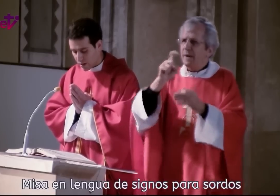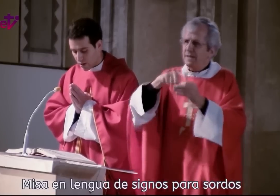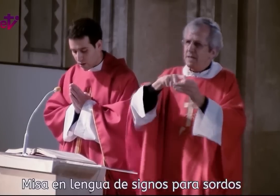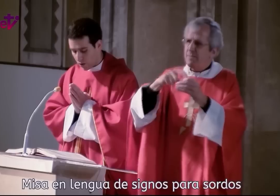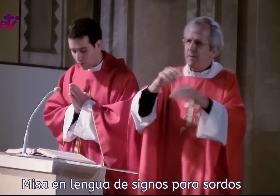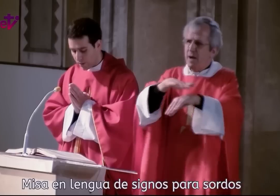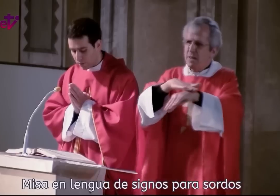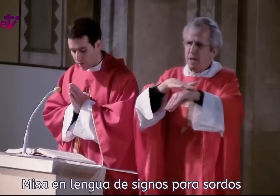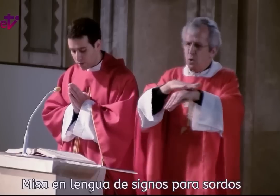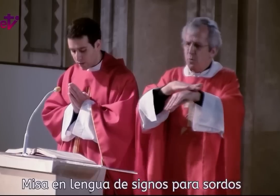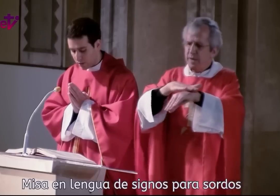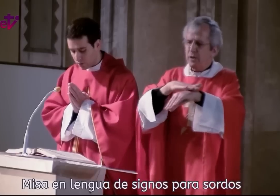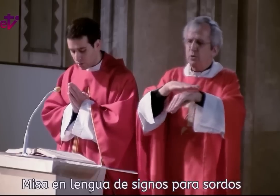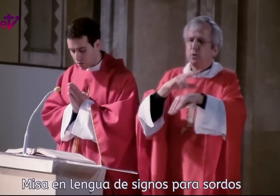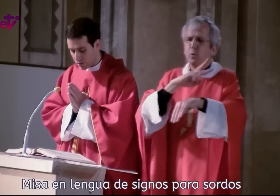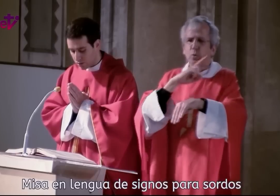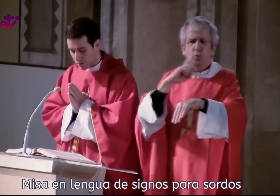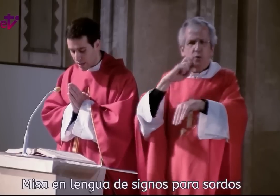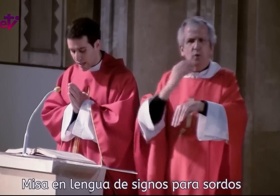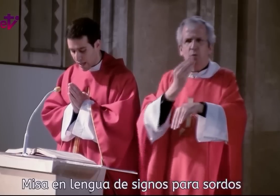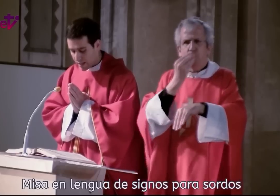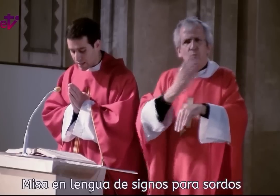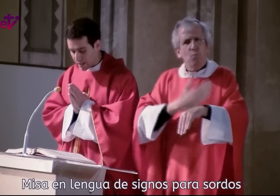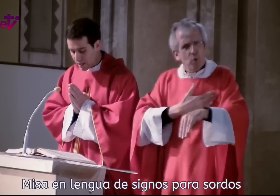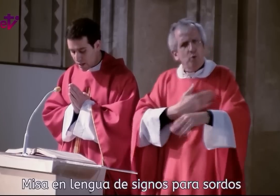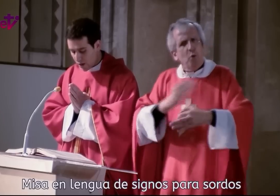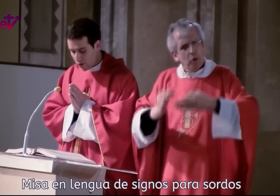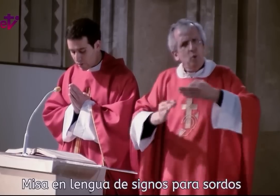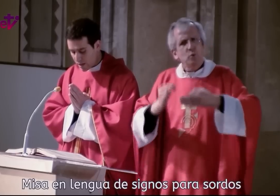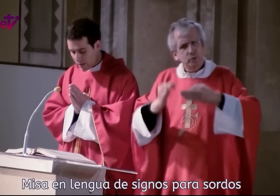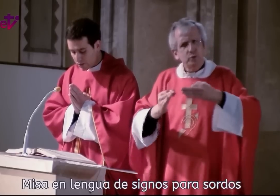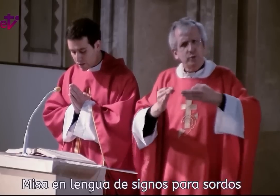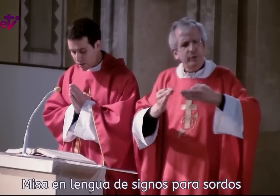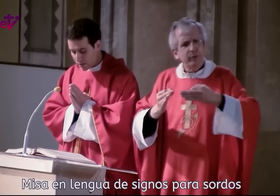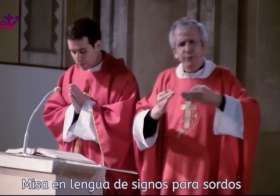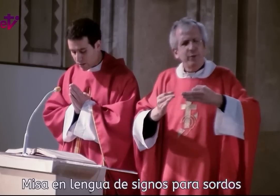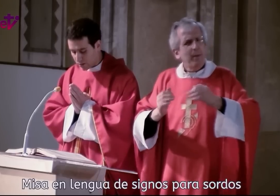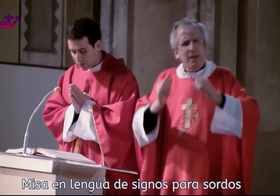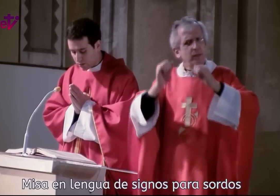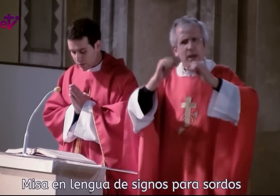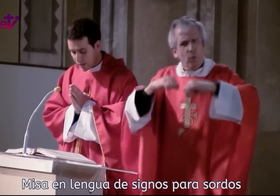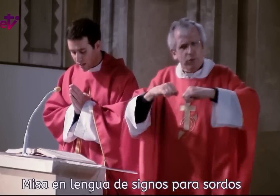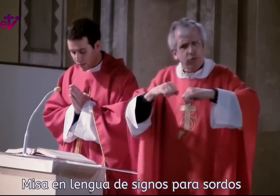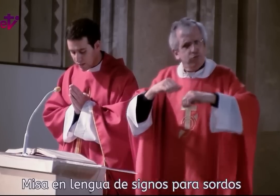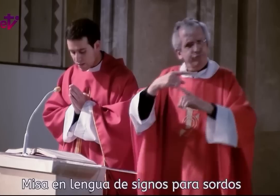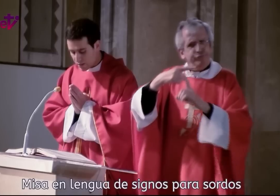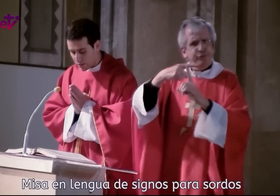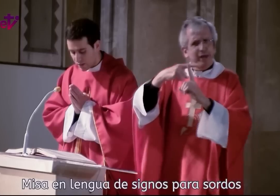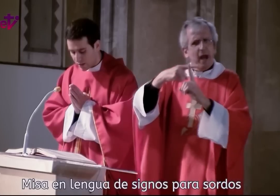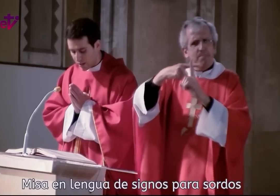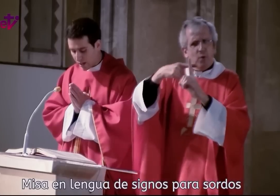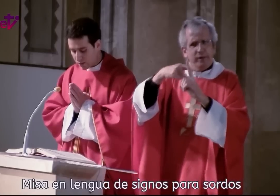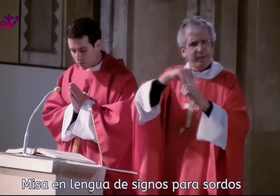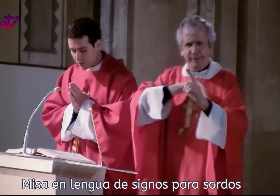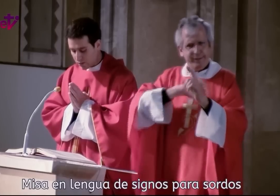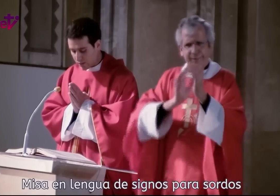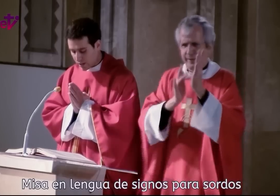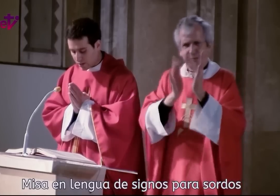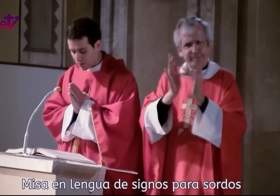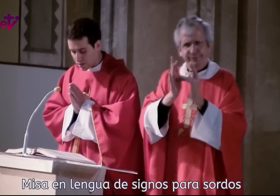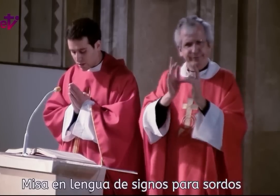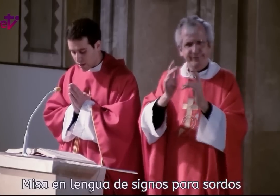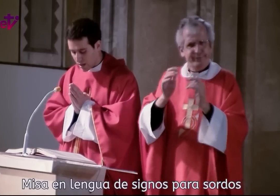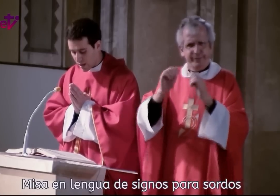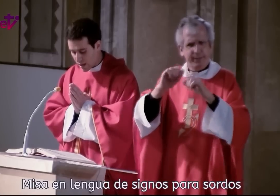Sanedrín, hombre bueno y justo. Este no había dado asentimiento ni a la decisión ni a la actuación